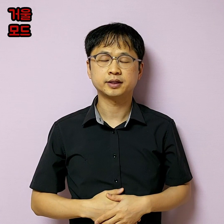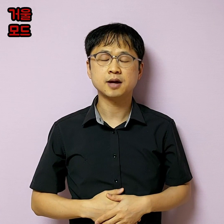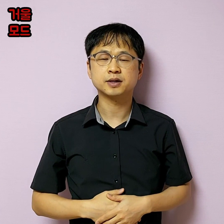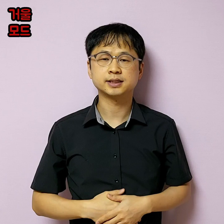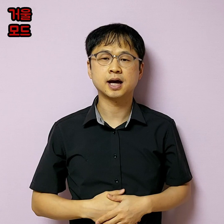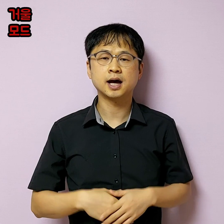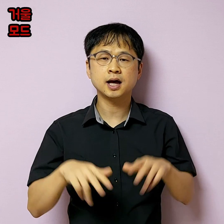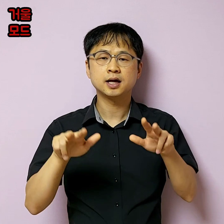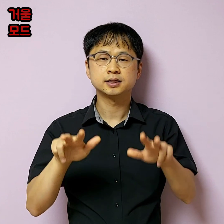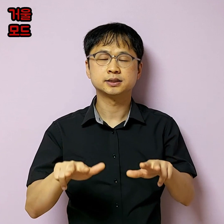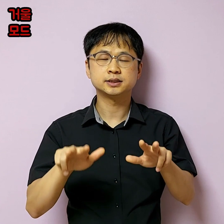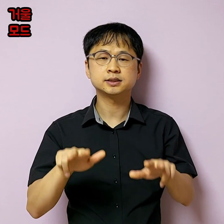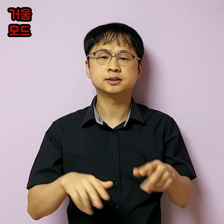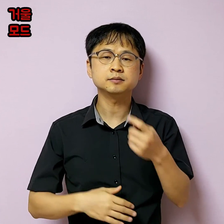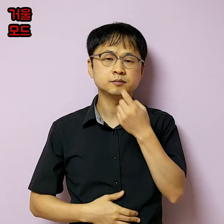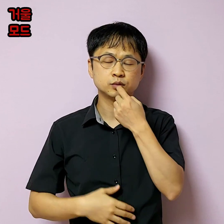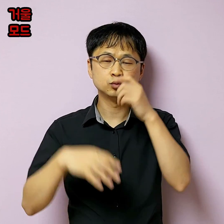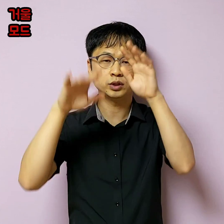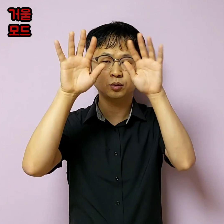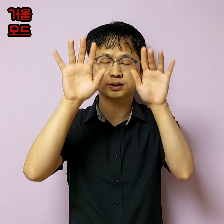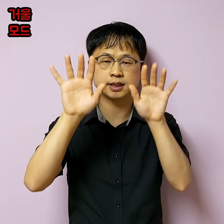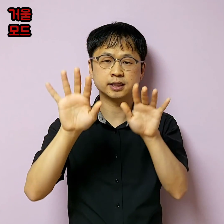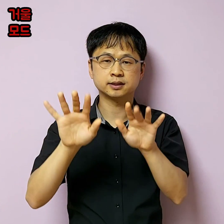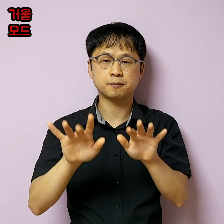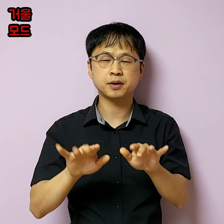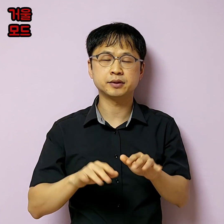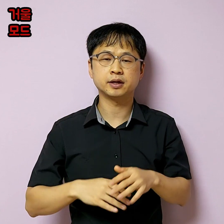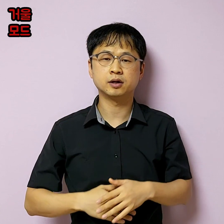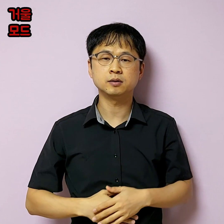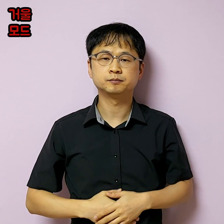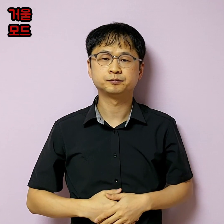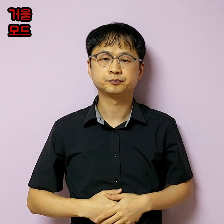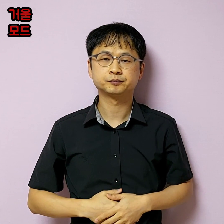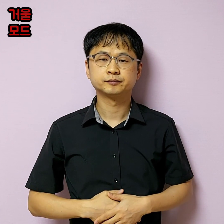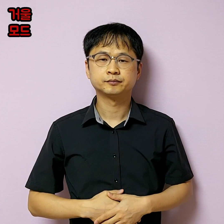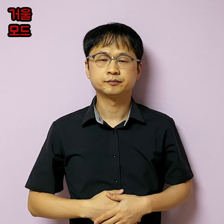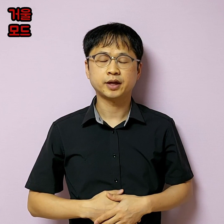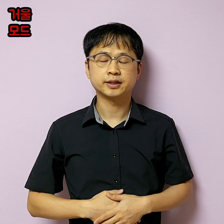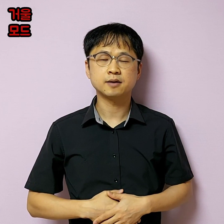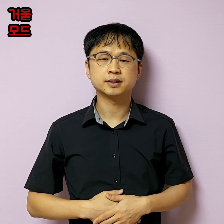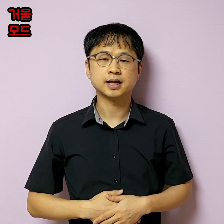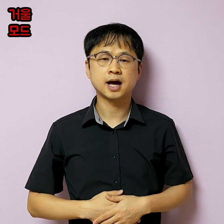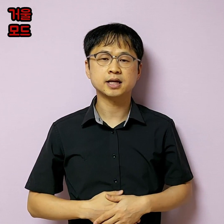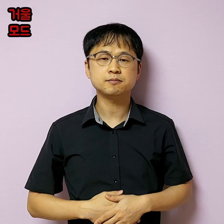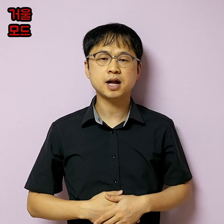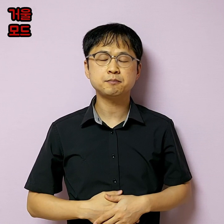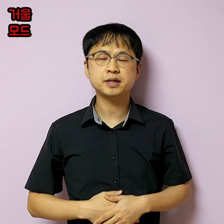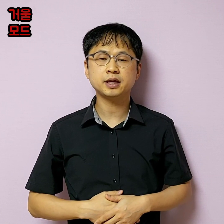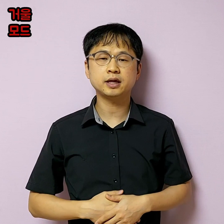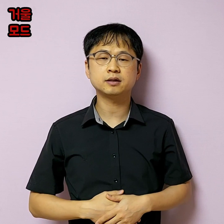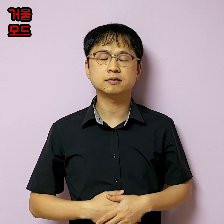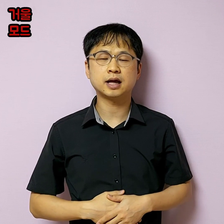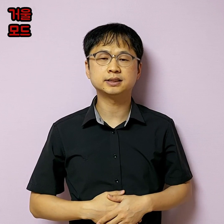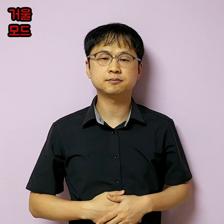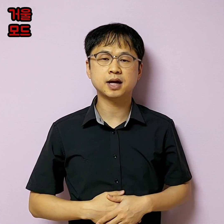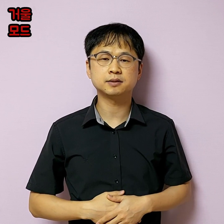다음 가사. 지금 눈이 오잖아는 다 배웠네요. 네, 다음 가사. 이 말 핑계인 건